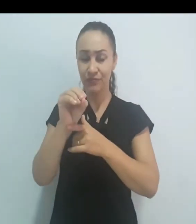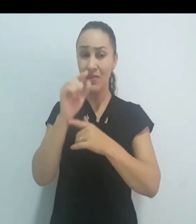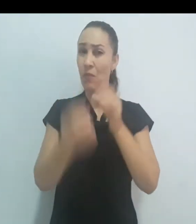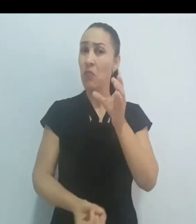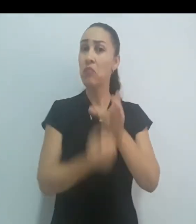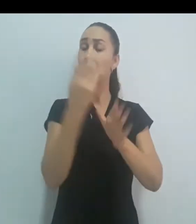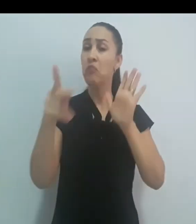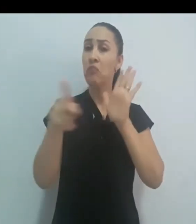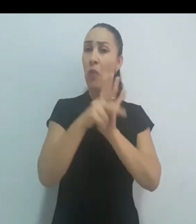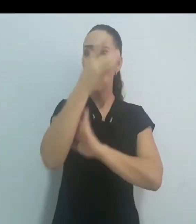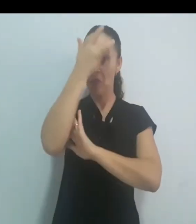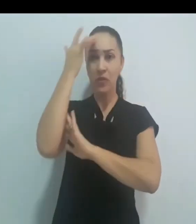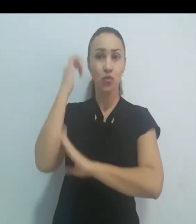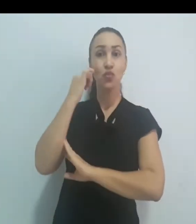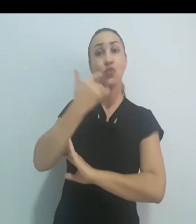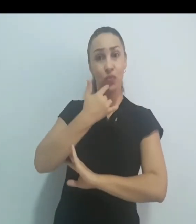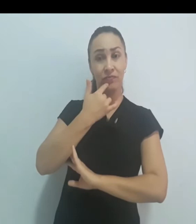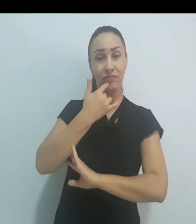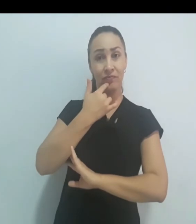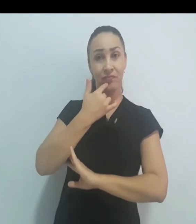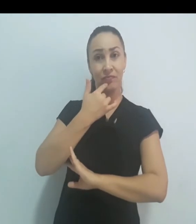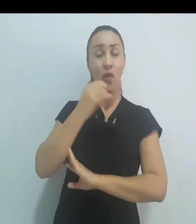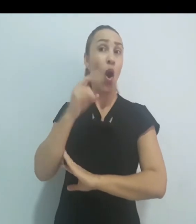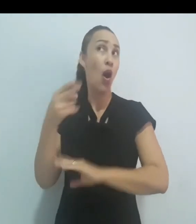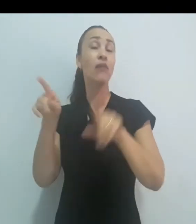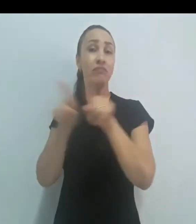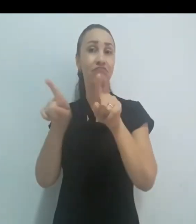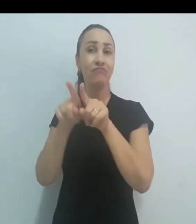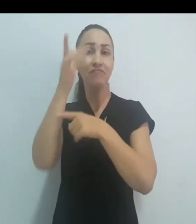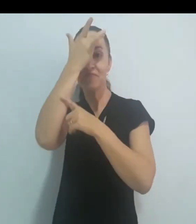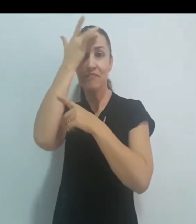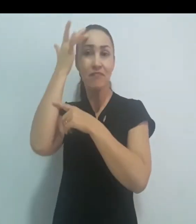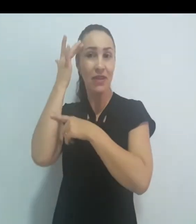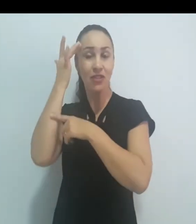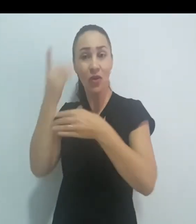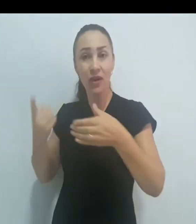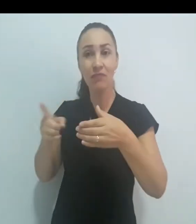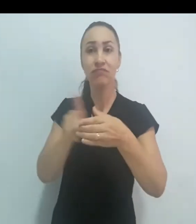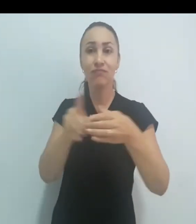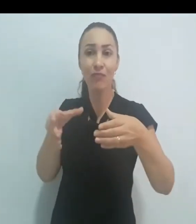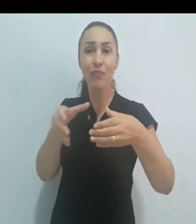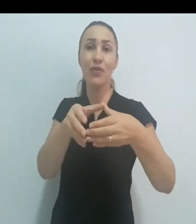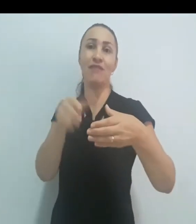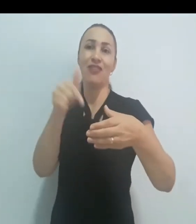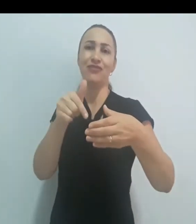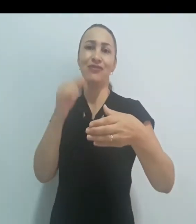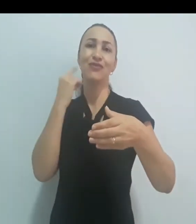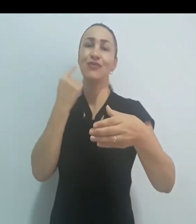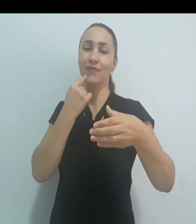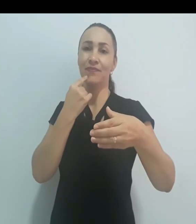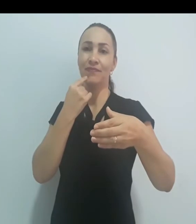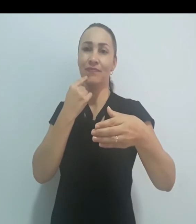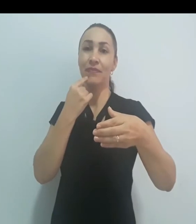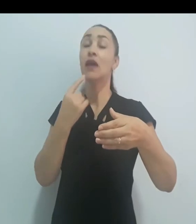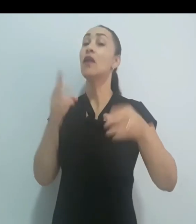por pessoas surdas ou pessoas que pertencem à comunidade surda. E isso